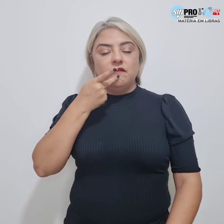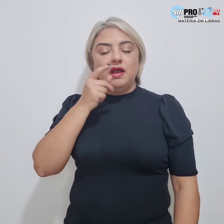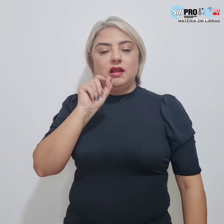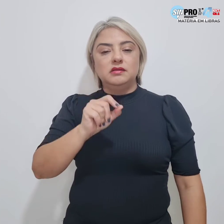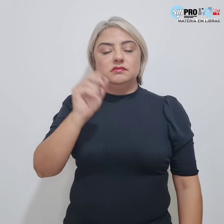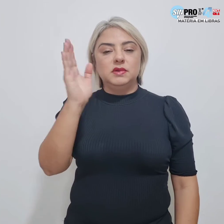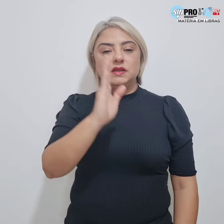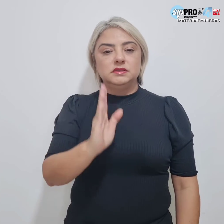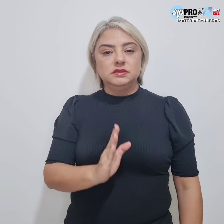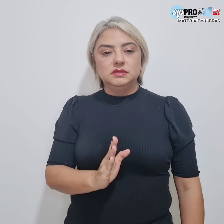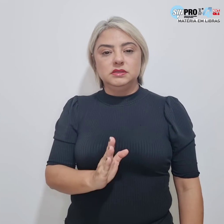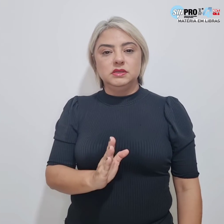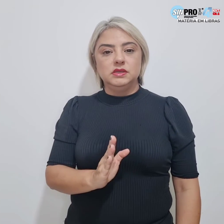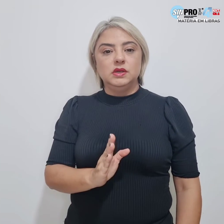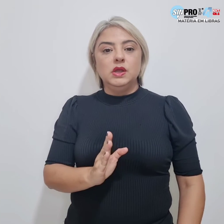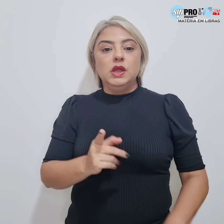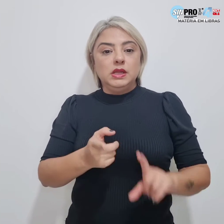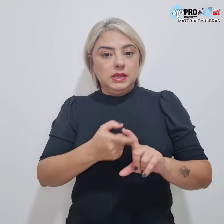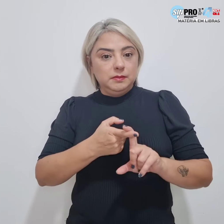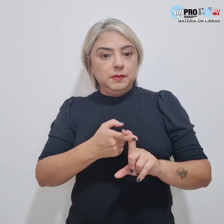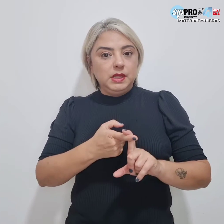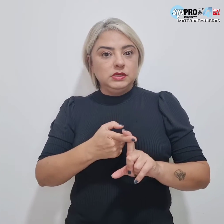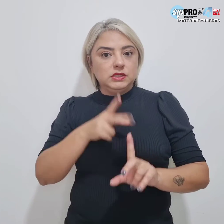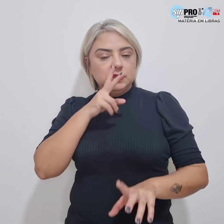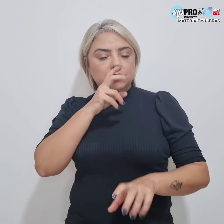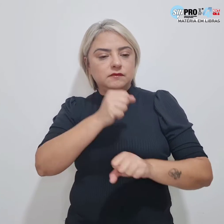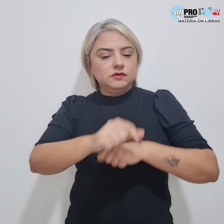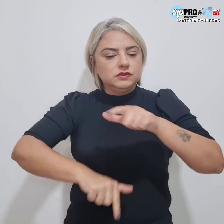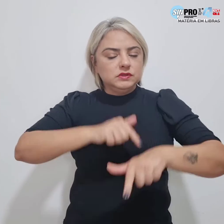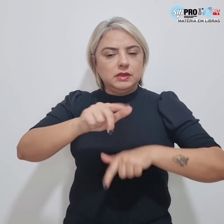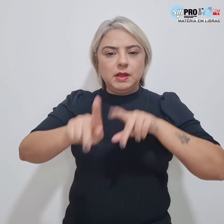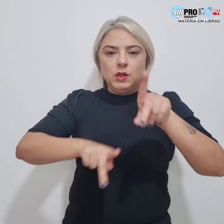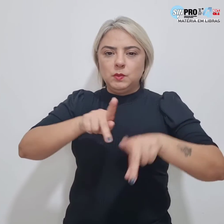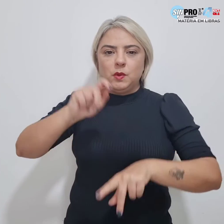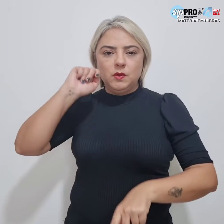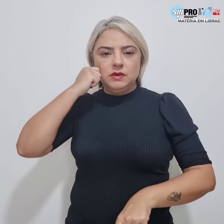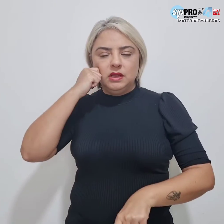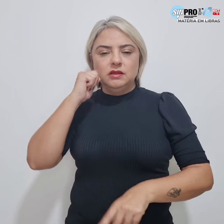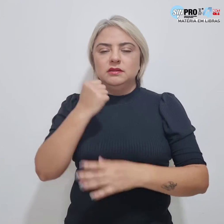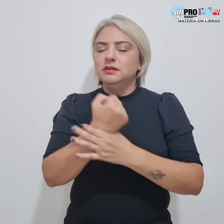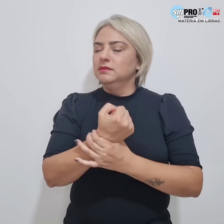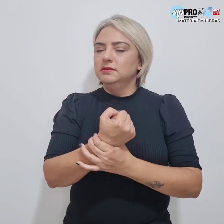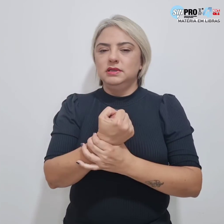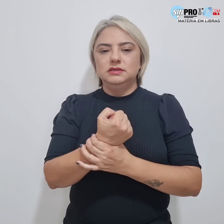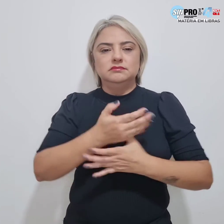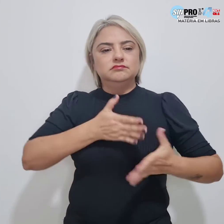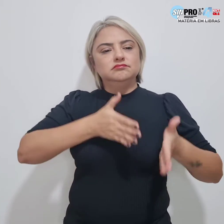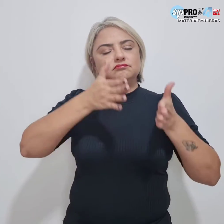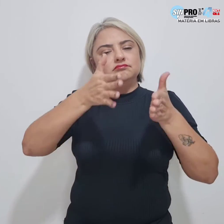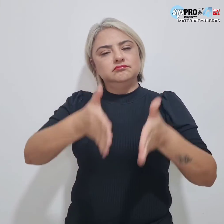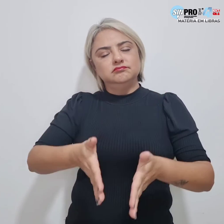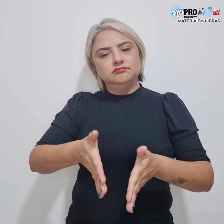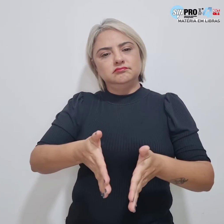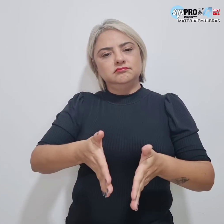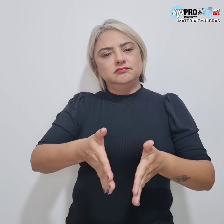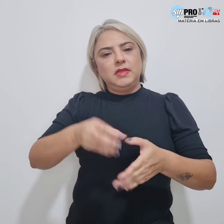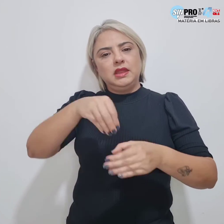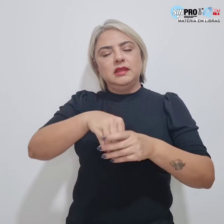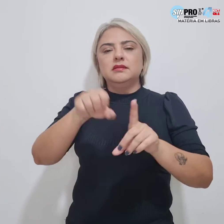o Brasil, que dependia da força do trabalho desse povo, não garantiu a participação desse segmento na